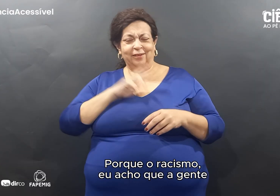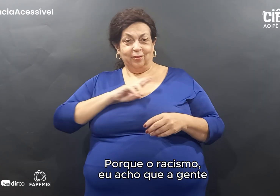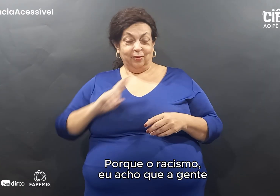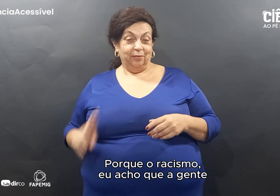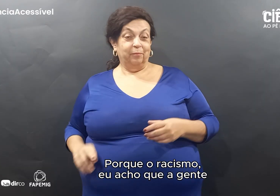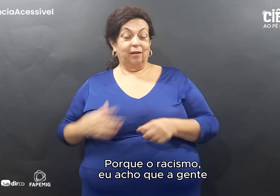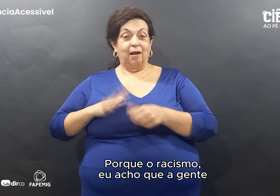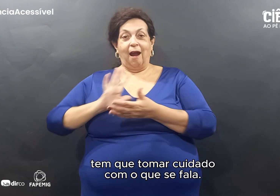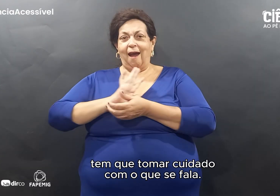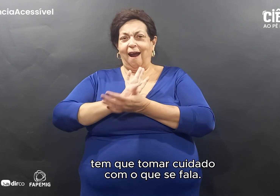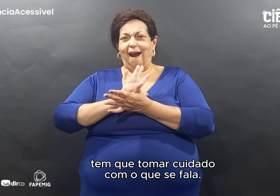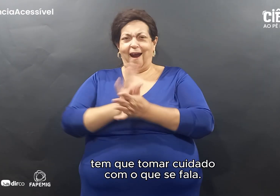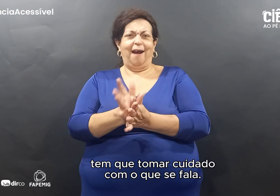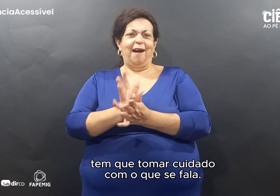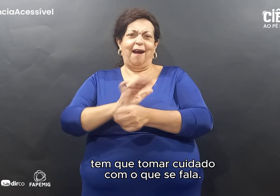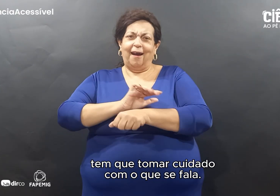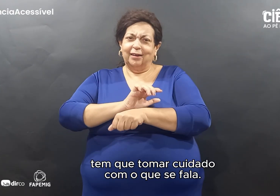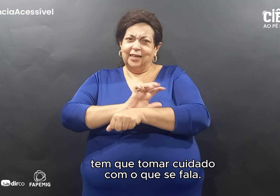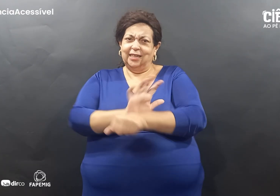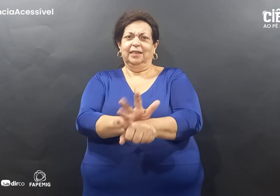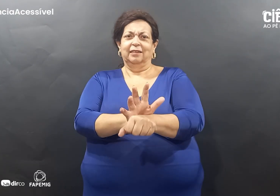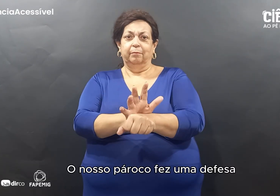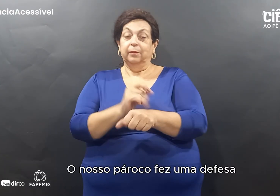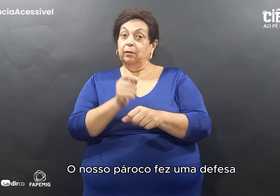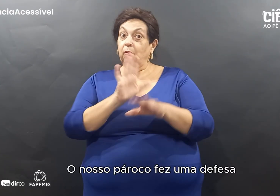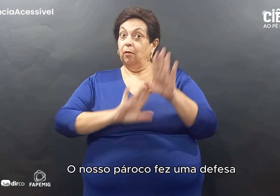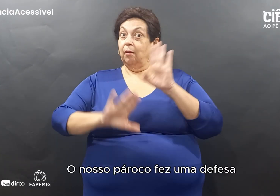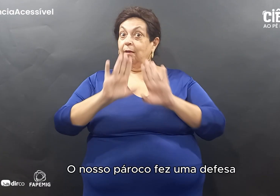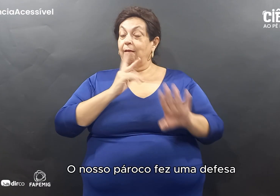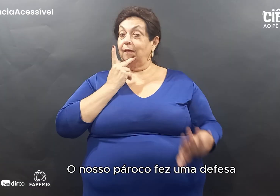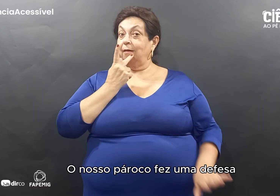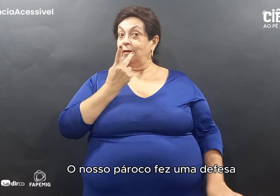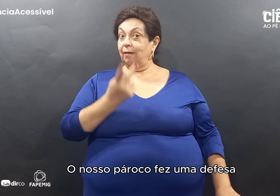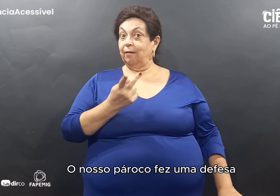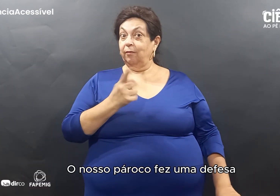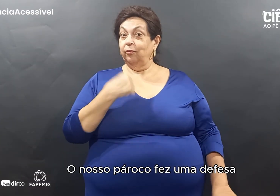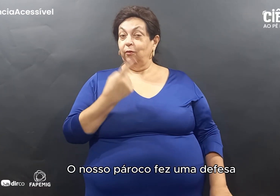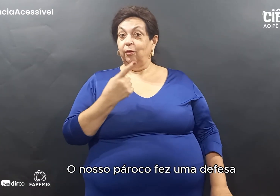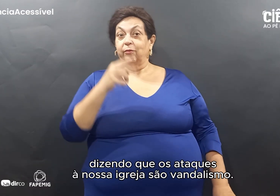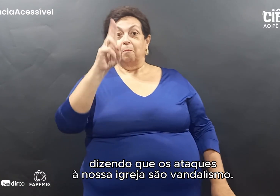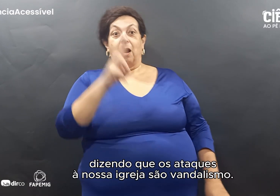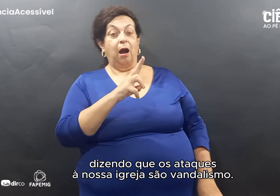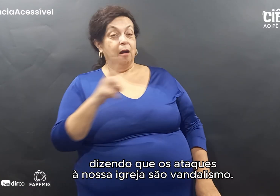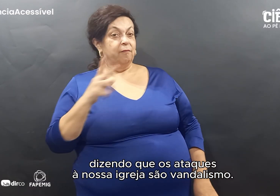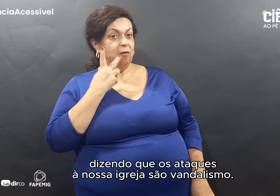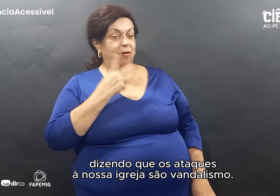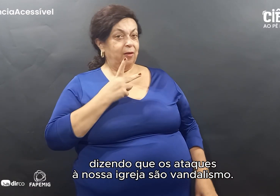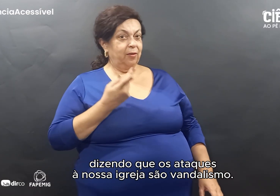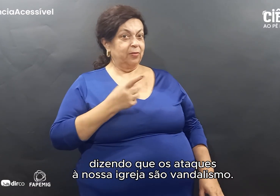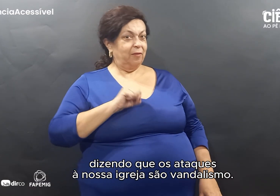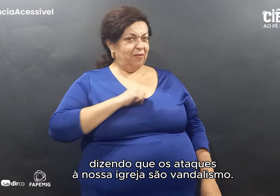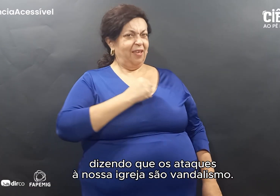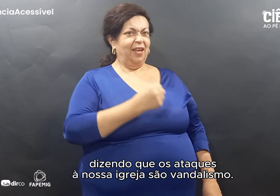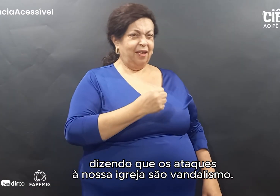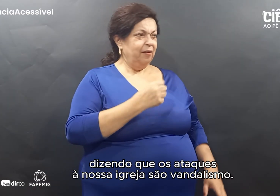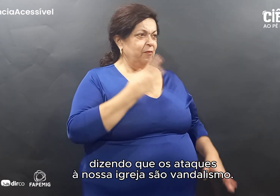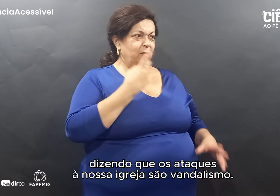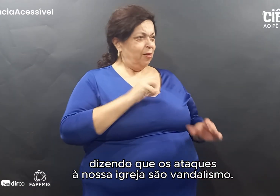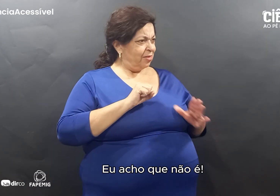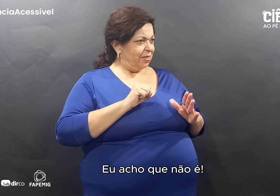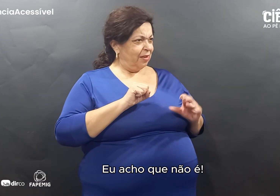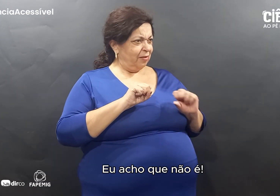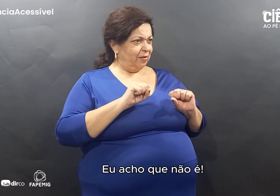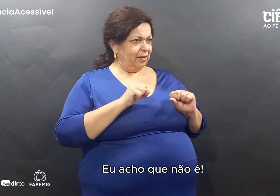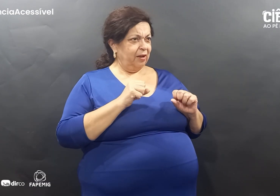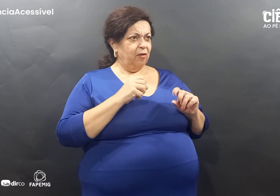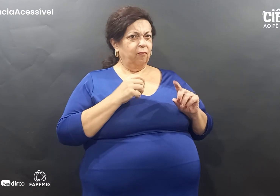porque o racismo, eu acho que a gente tem que tomar cuidado com o que se fala. O nosso pároco, ele fez uma defesa dizendo que os ataques à nossa igreja é